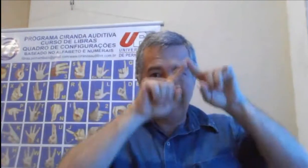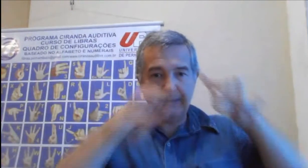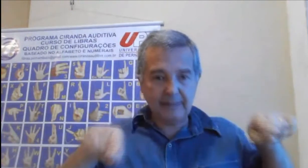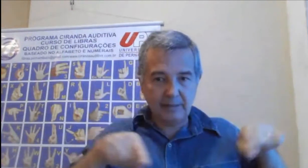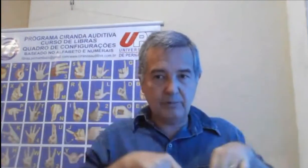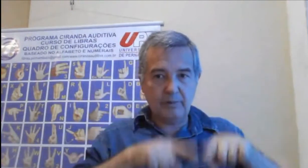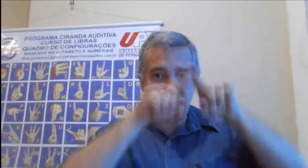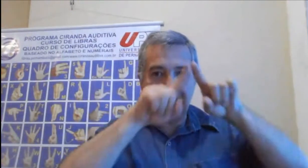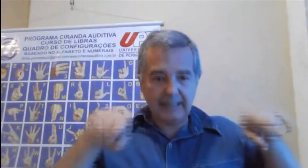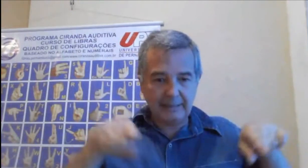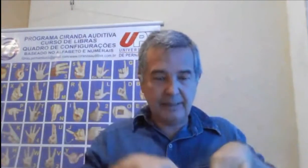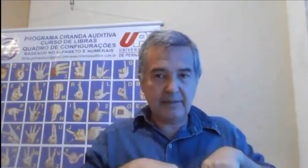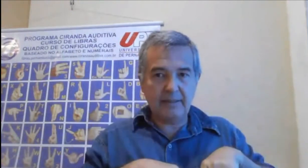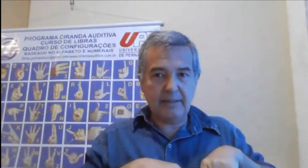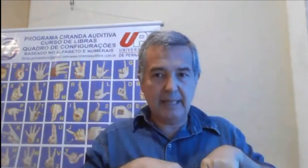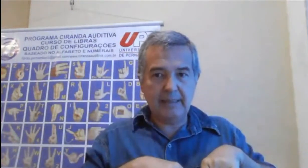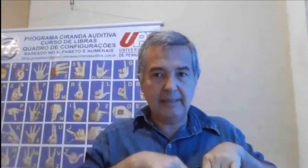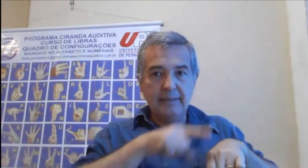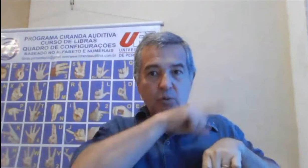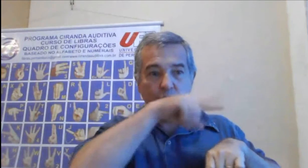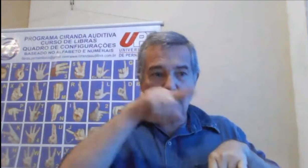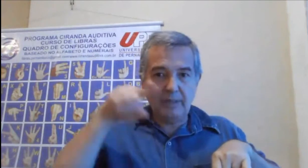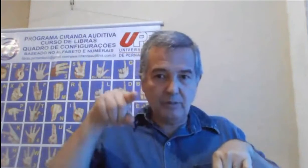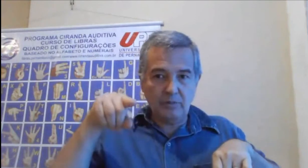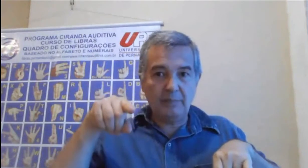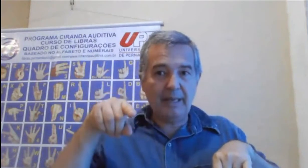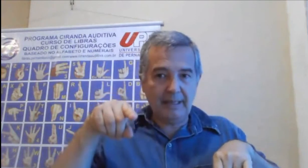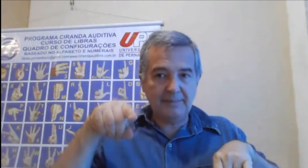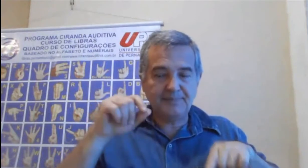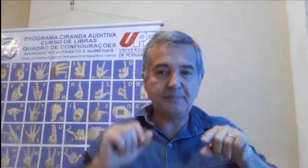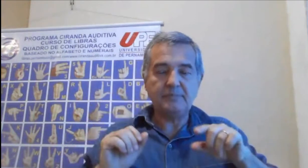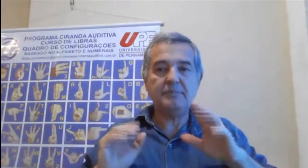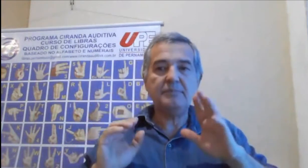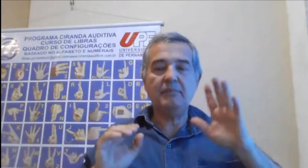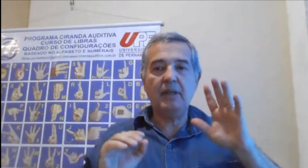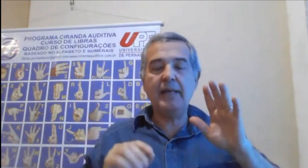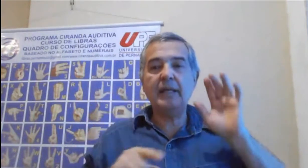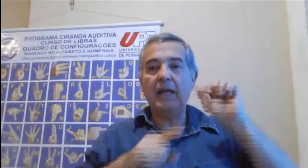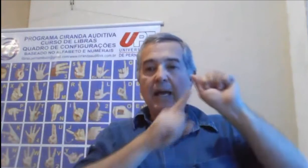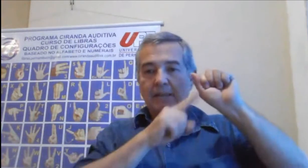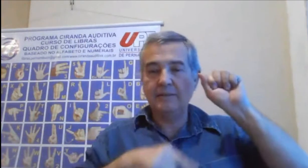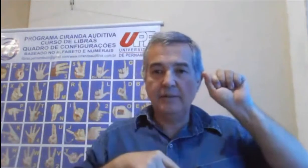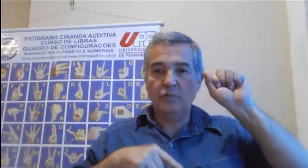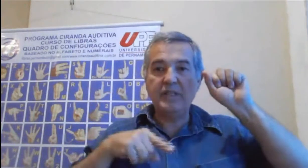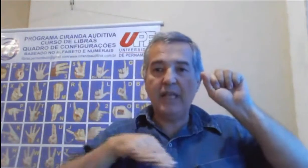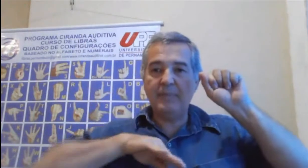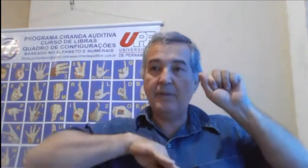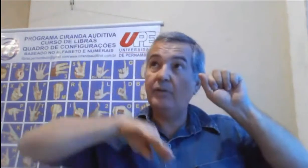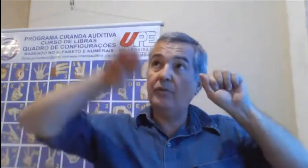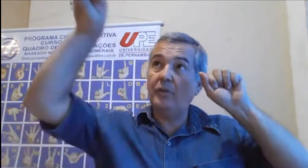placa quadrada inclinada com o trambulador, amarela. Aí, A, o intérprete,